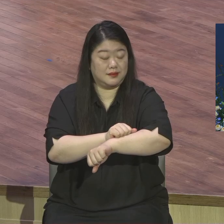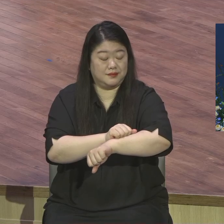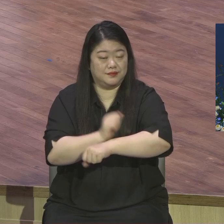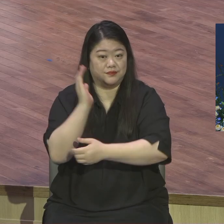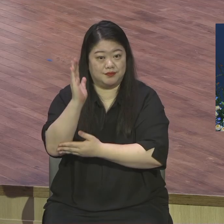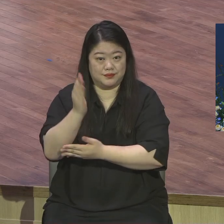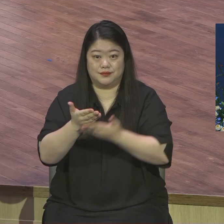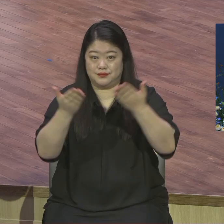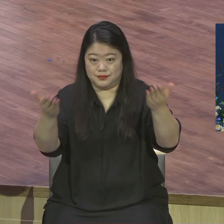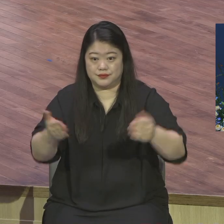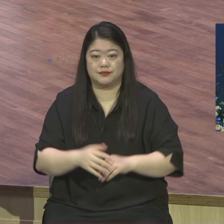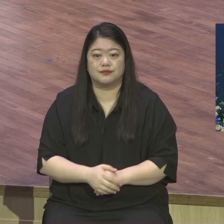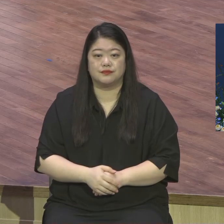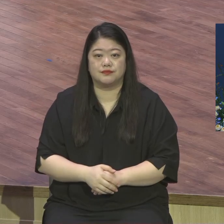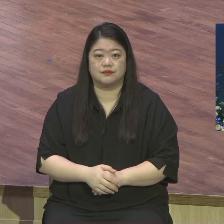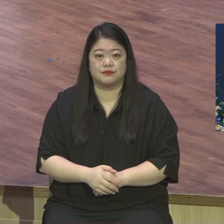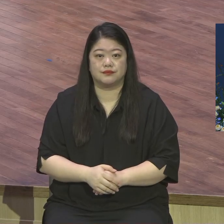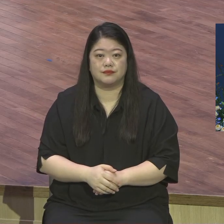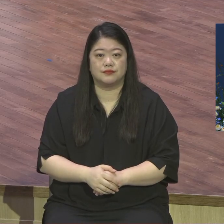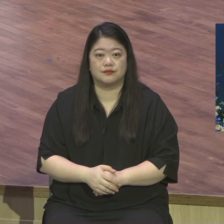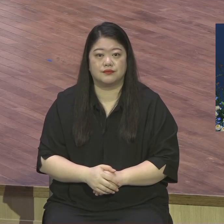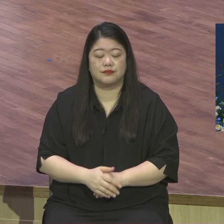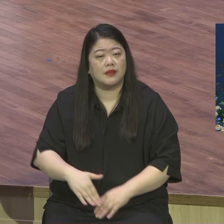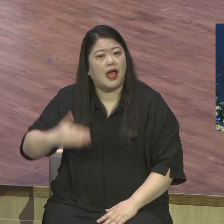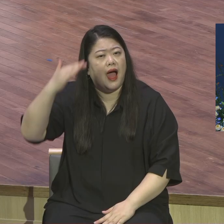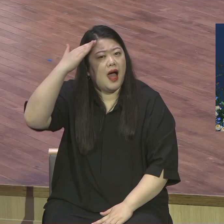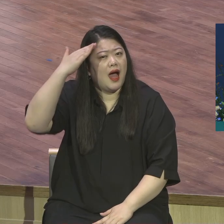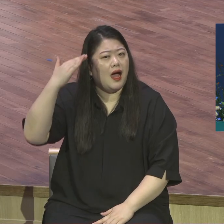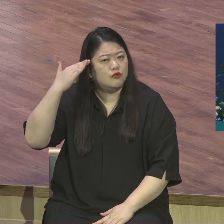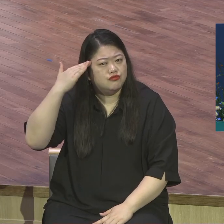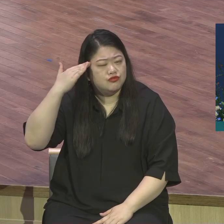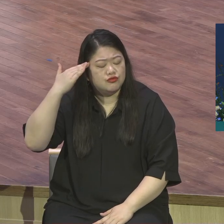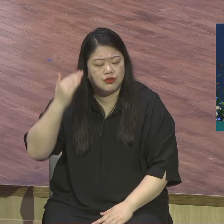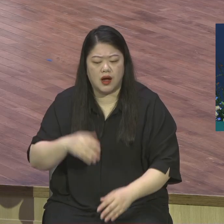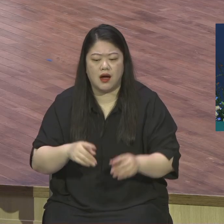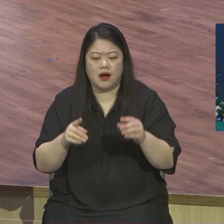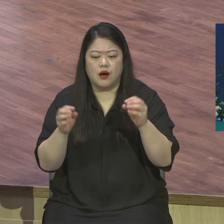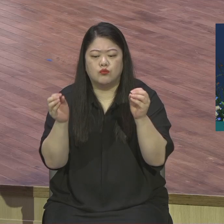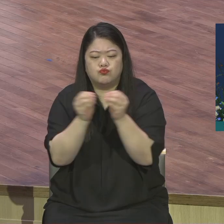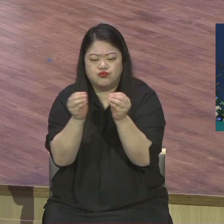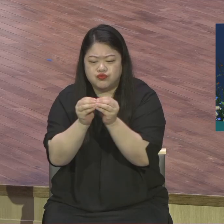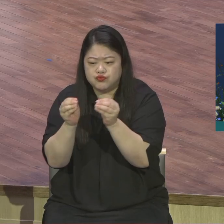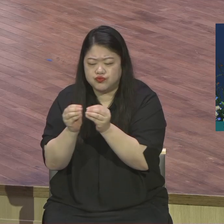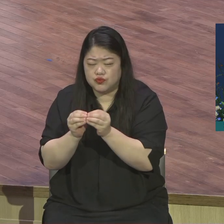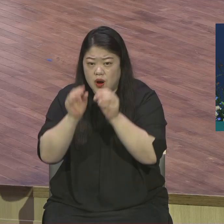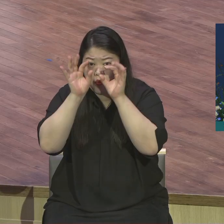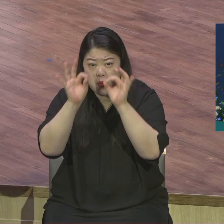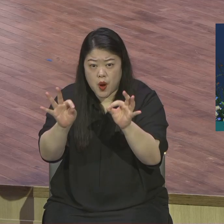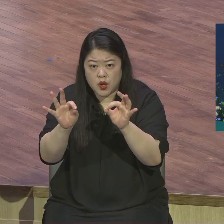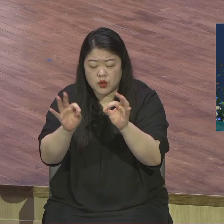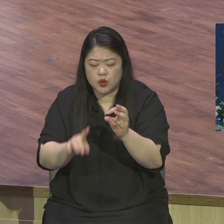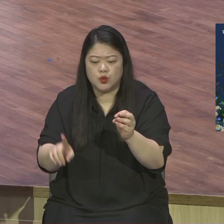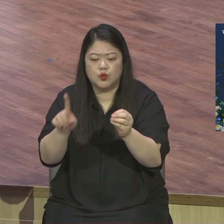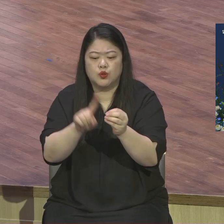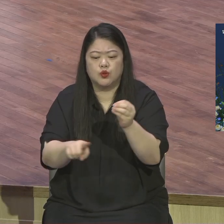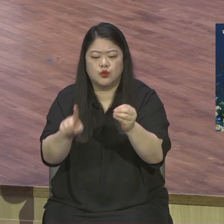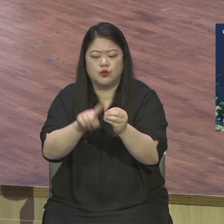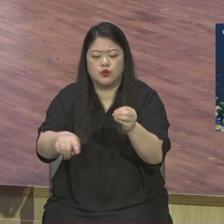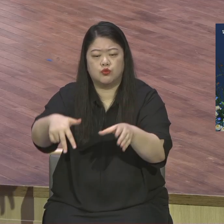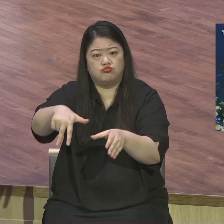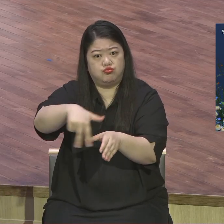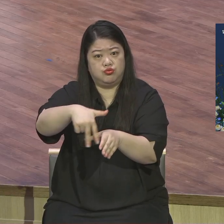흔히 하는 말 중에 보면 불교 문화권에 살았던